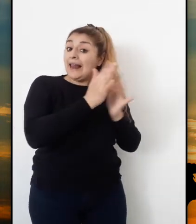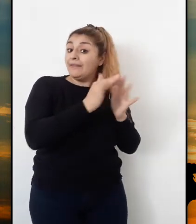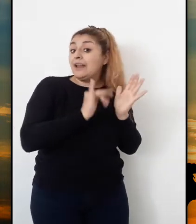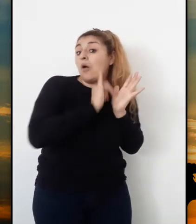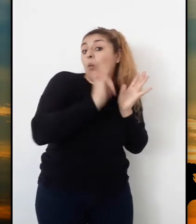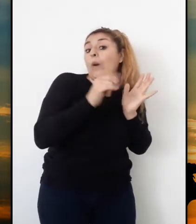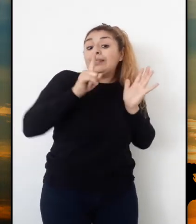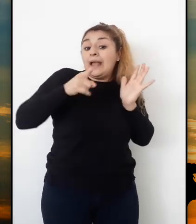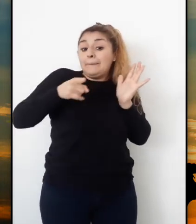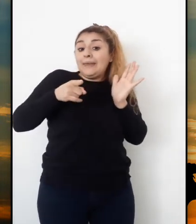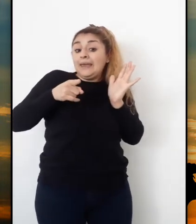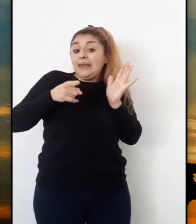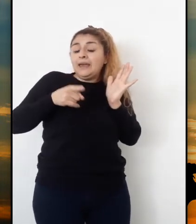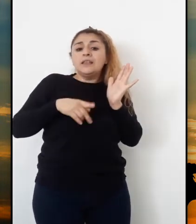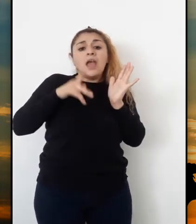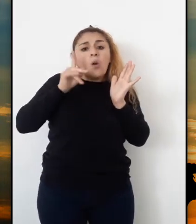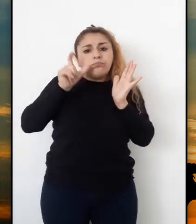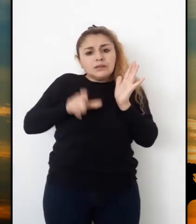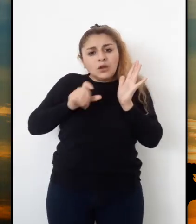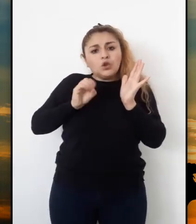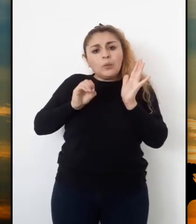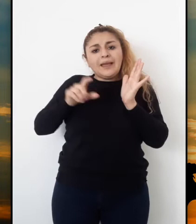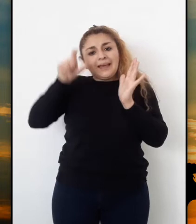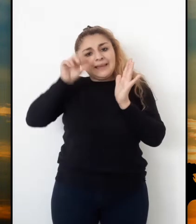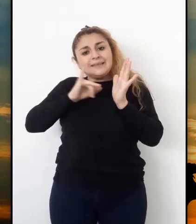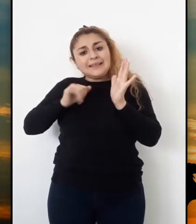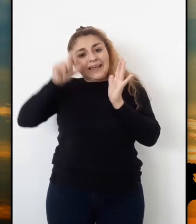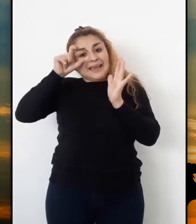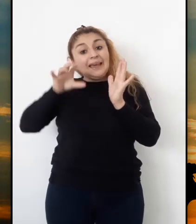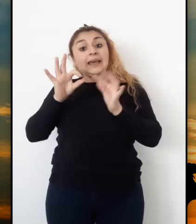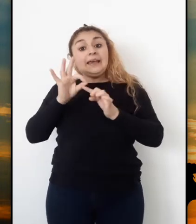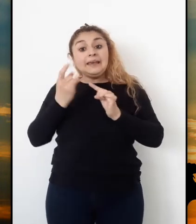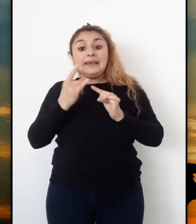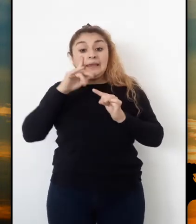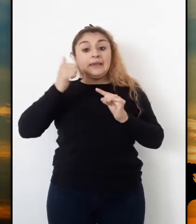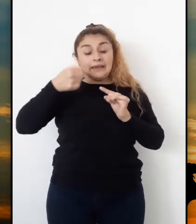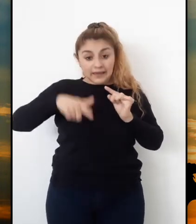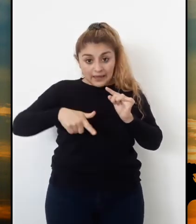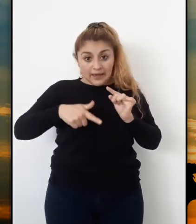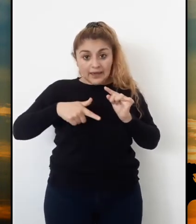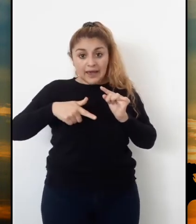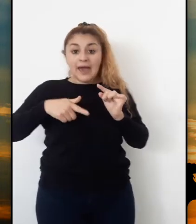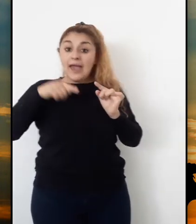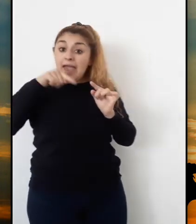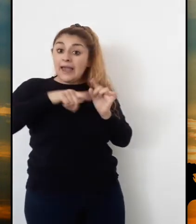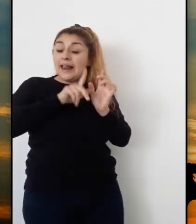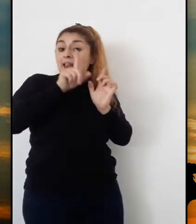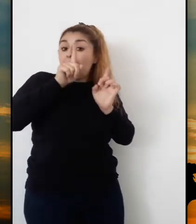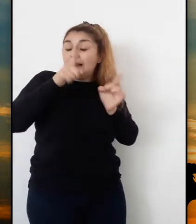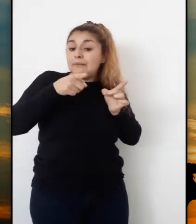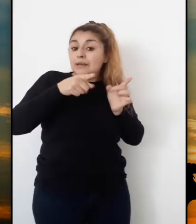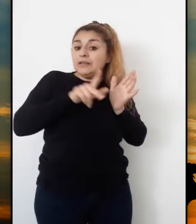et priait l'Éternel. Ezequías llora y ora al Señor. Dieu entend sa